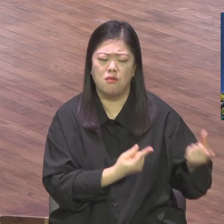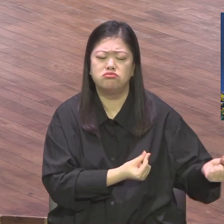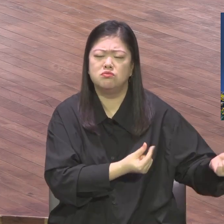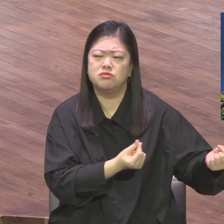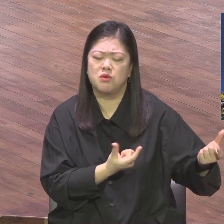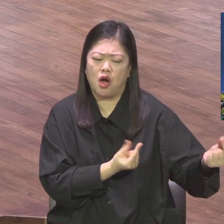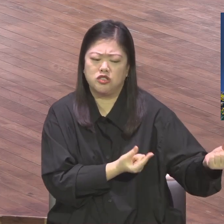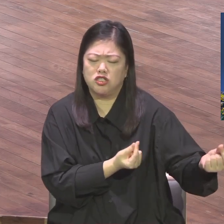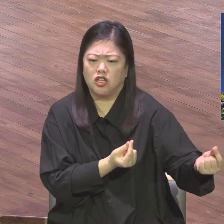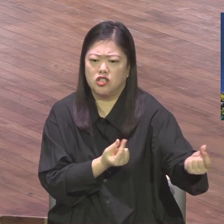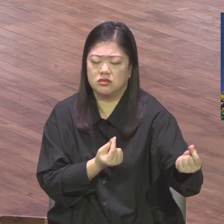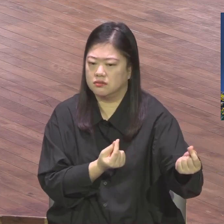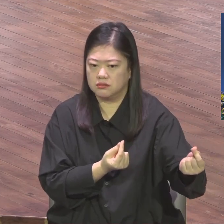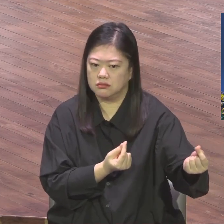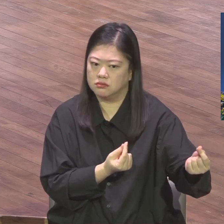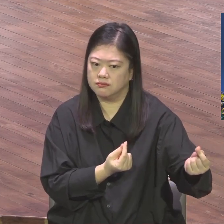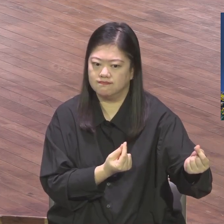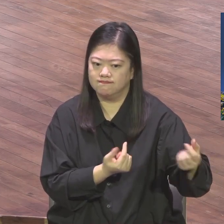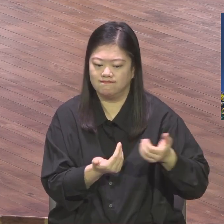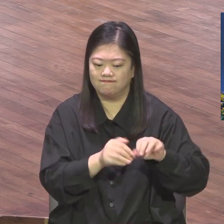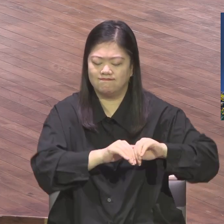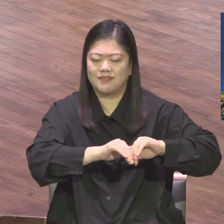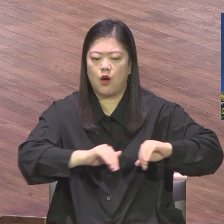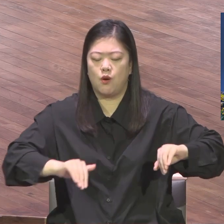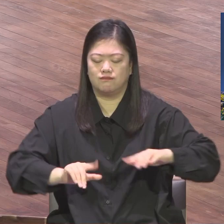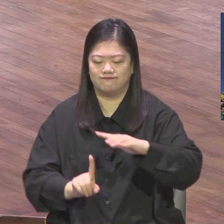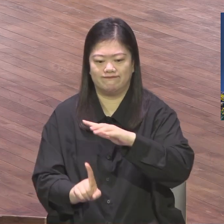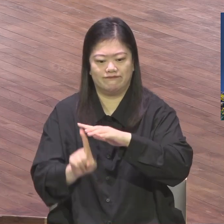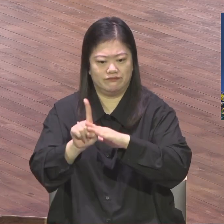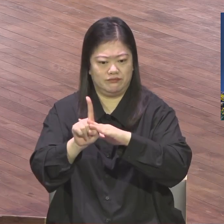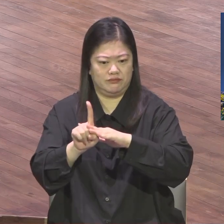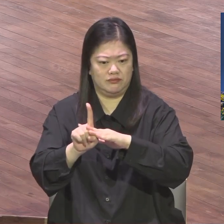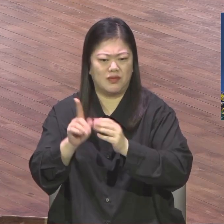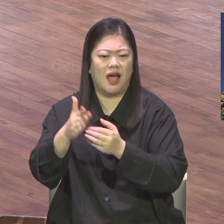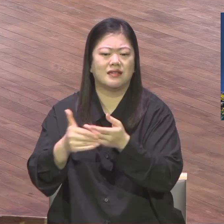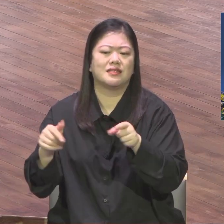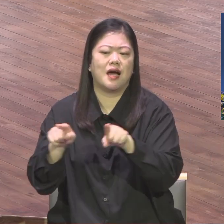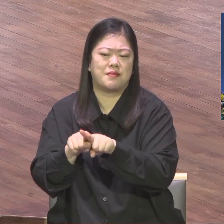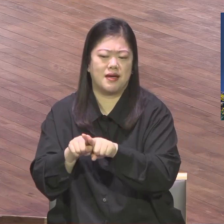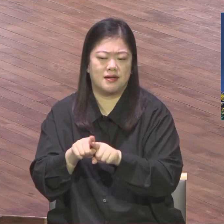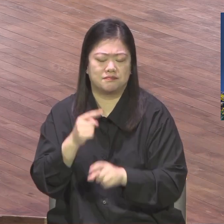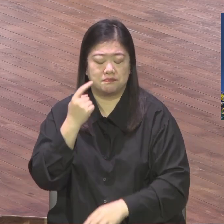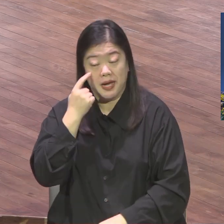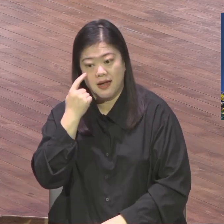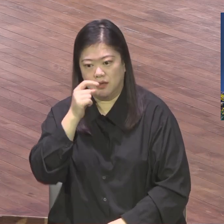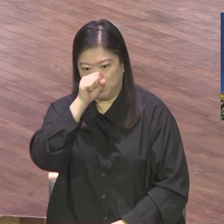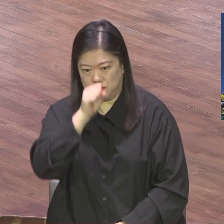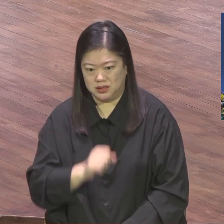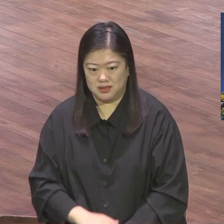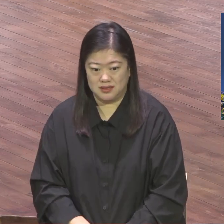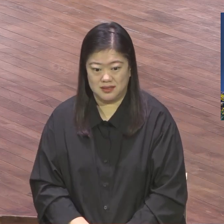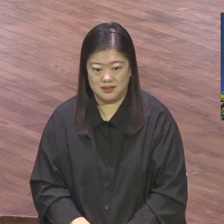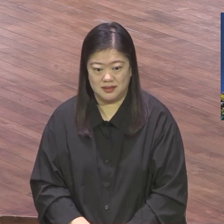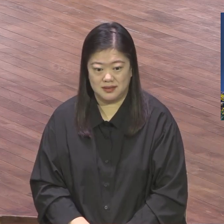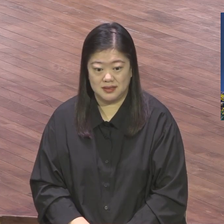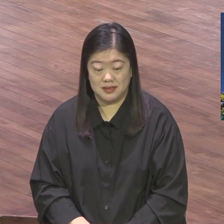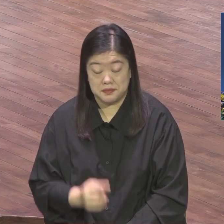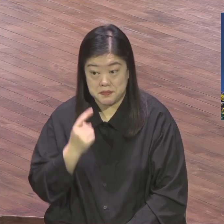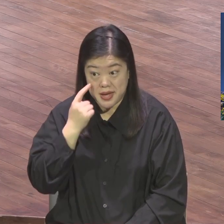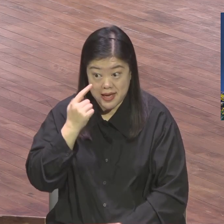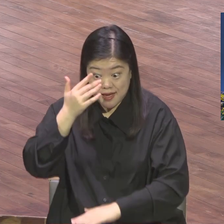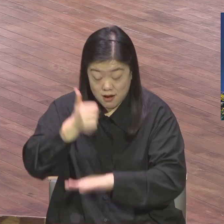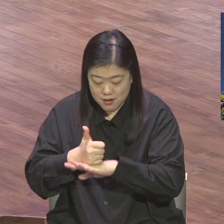영적 가치를 확실히 인식하고 삶의 현장에서 말씀의 망대를 견고히 그렇게